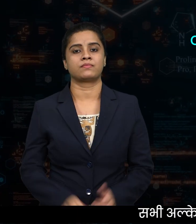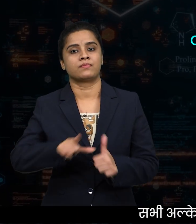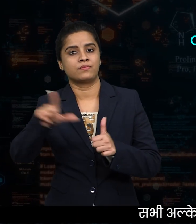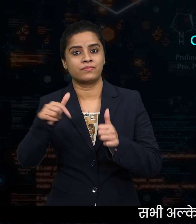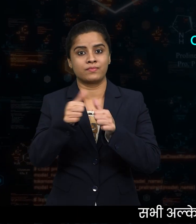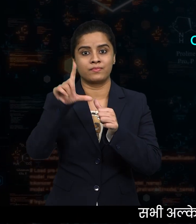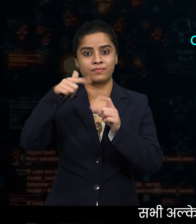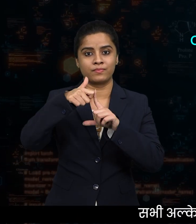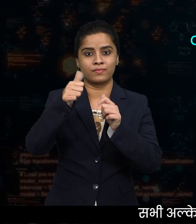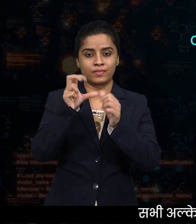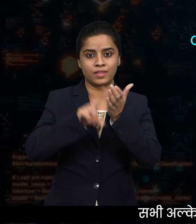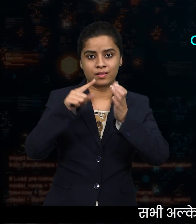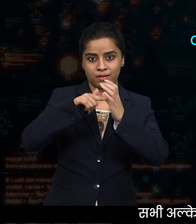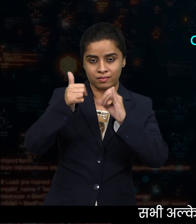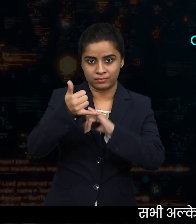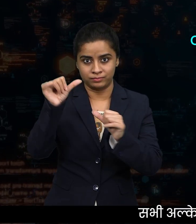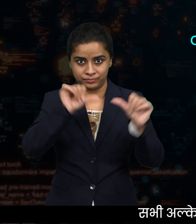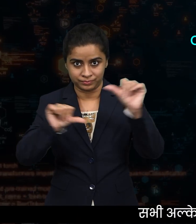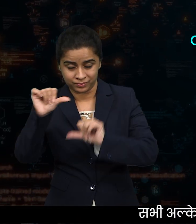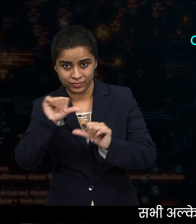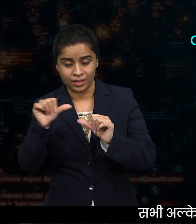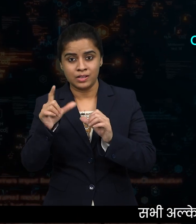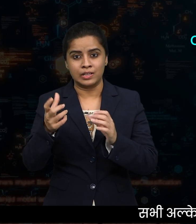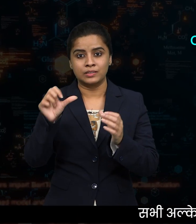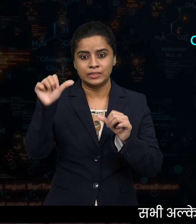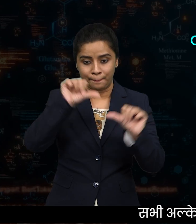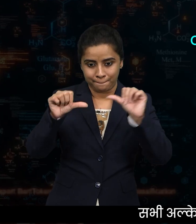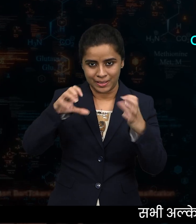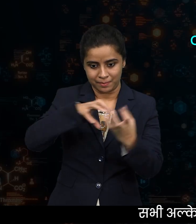सभी एल्केन्स संतृप्त हाइड्रोकार्बन हैं।